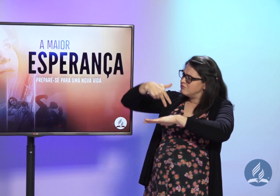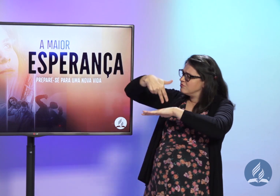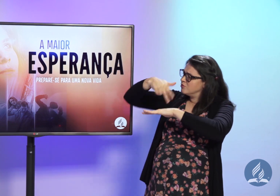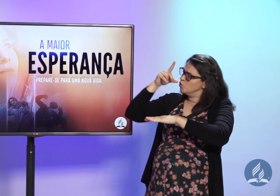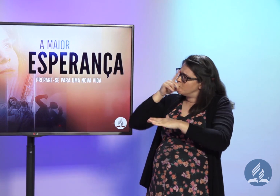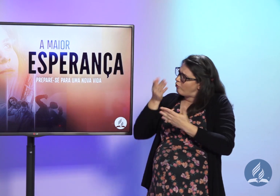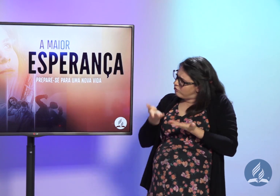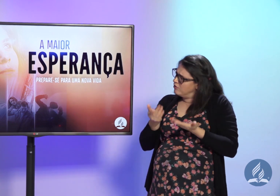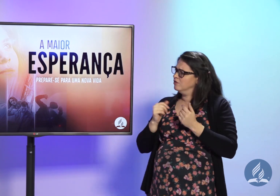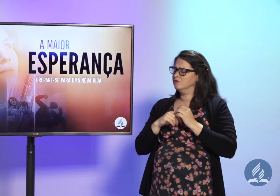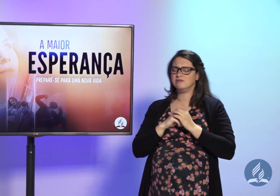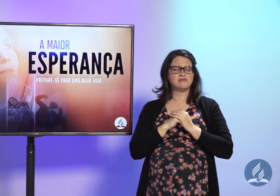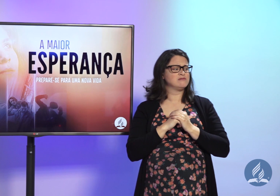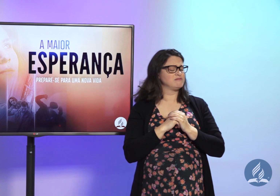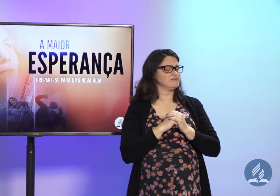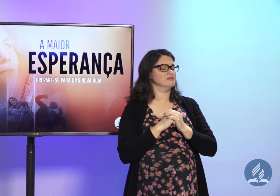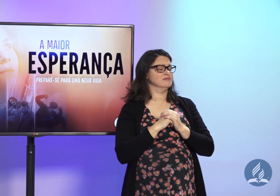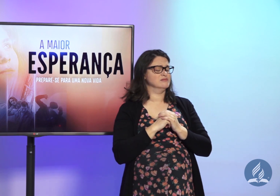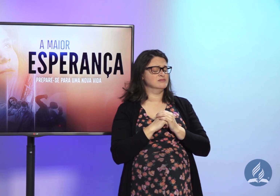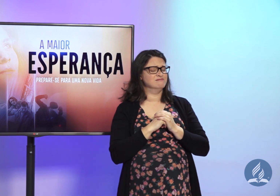mostra na Bíblia aonde está o domingo.